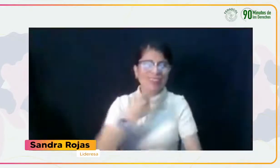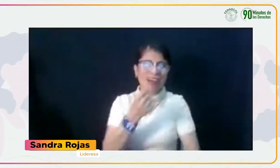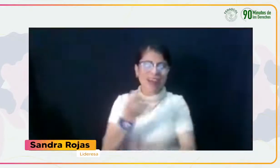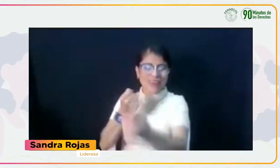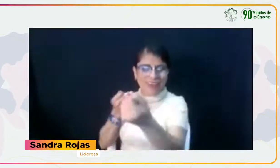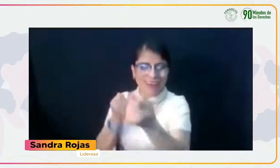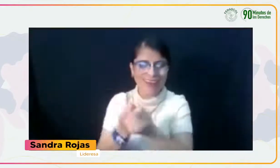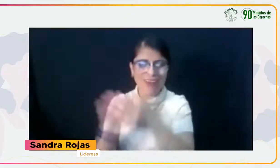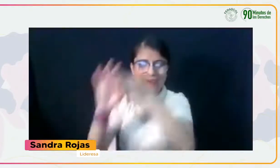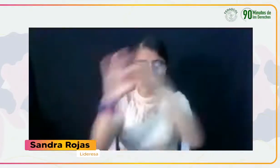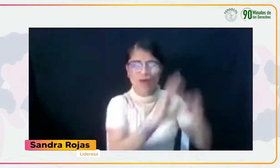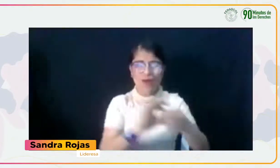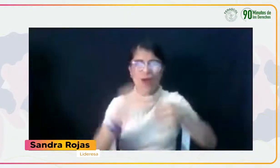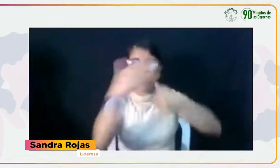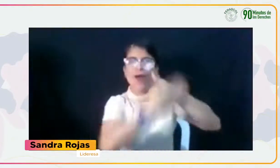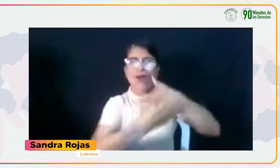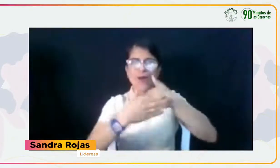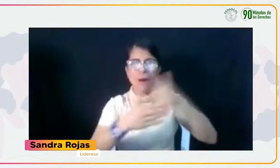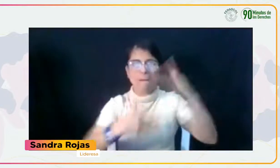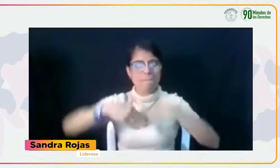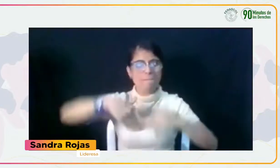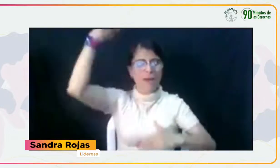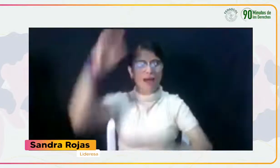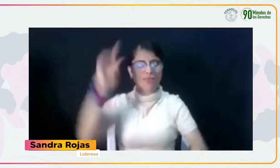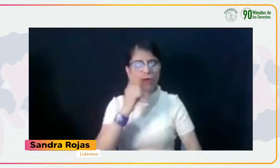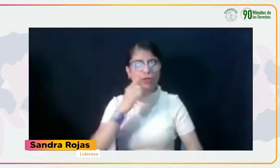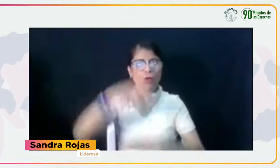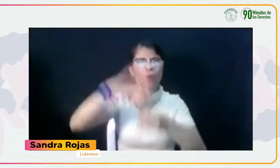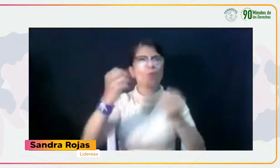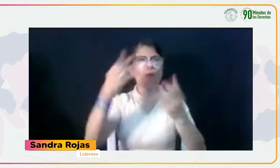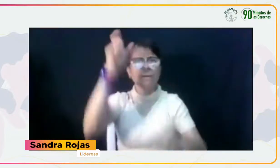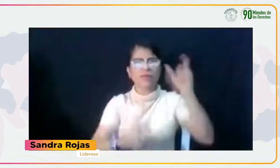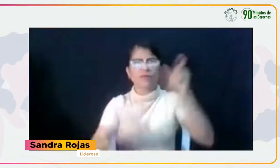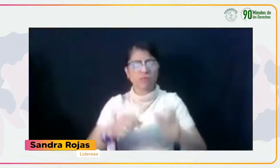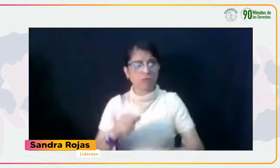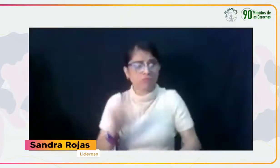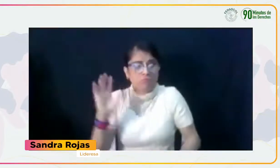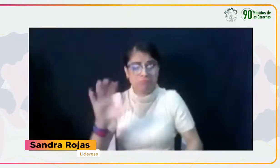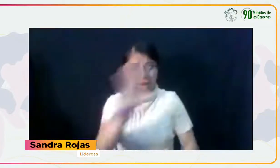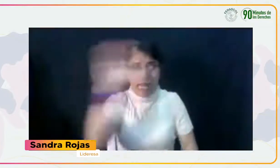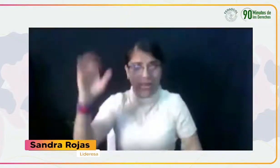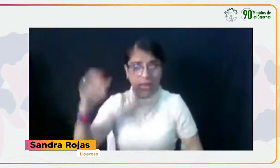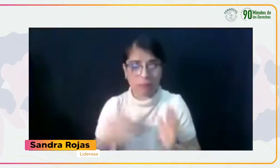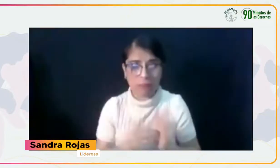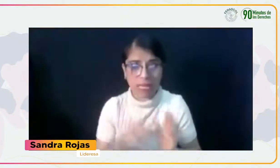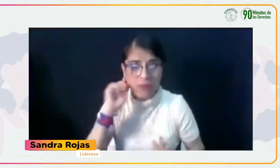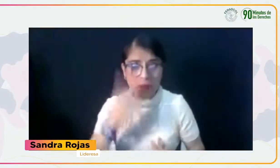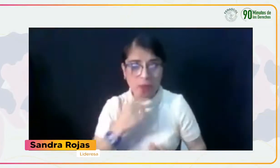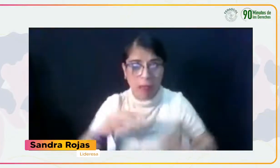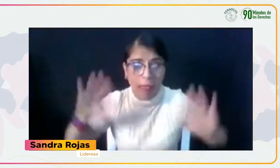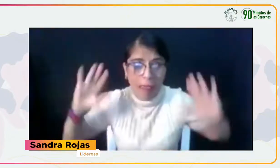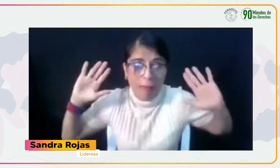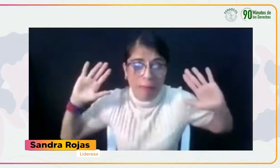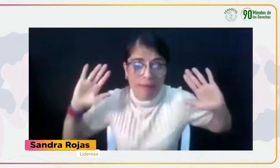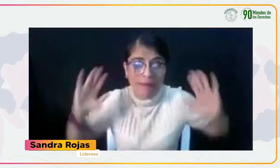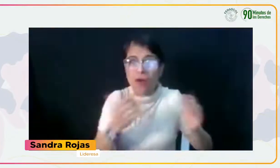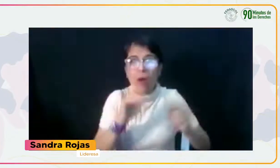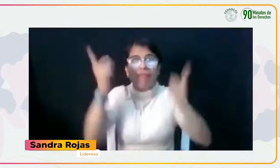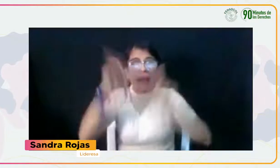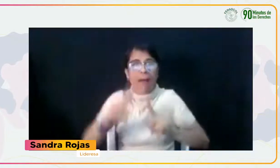a una persona oyente que pudo ocupar este cargo, pero ¿dónde está también el liderazgo de las personas sordas? Ahí no